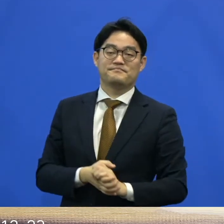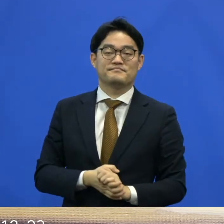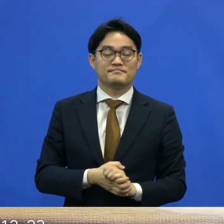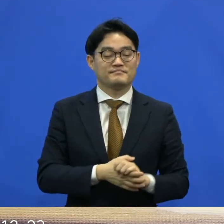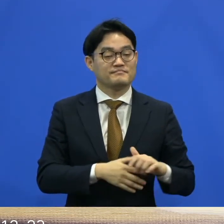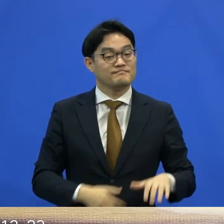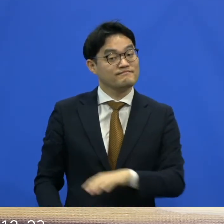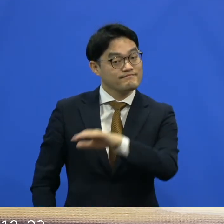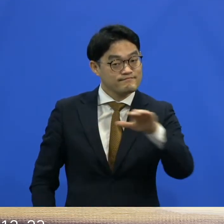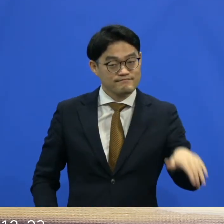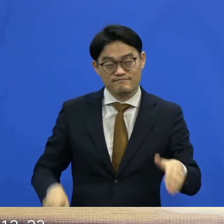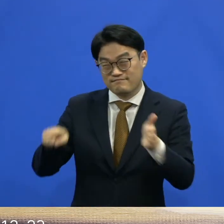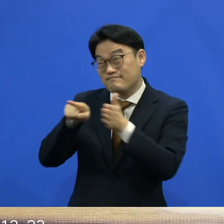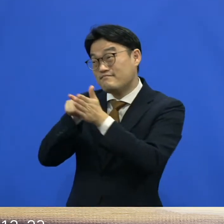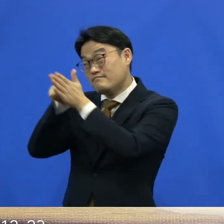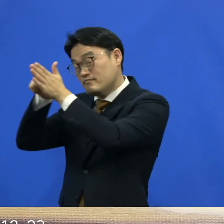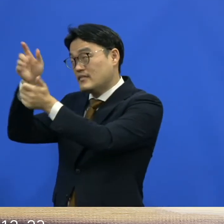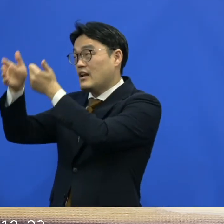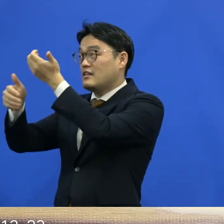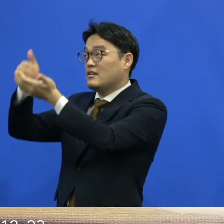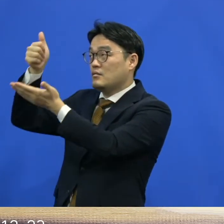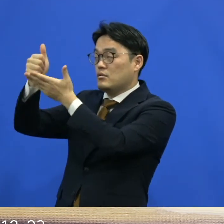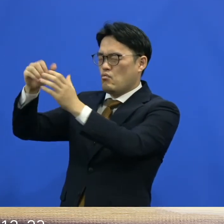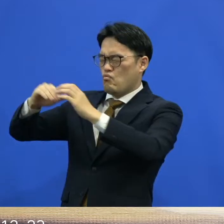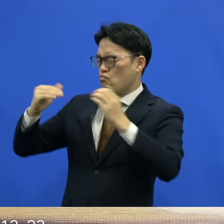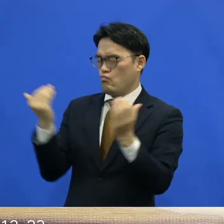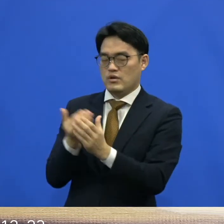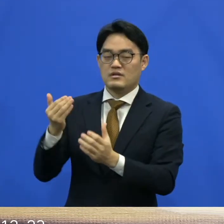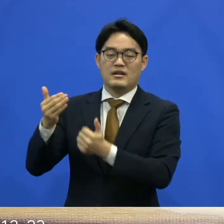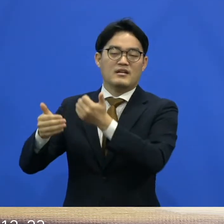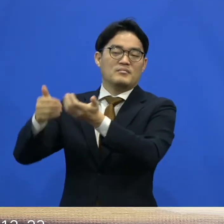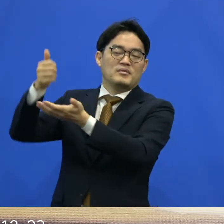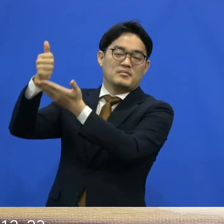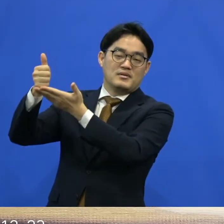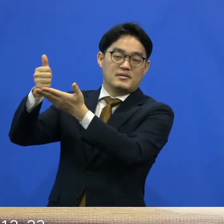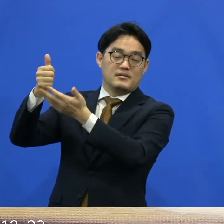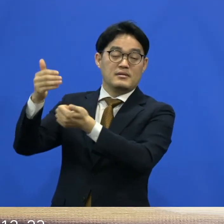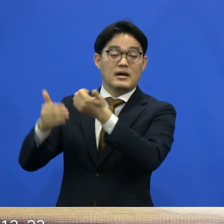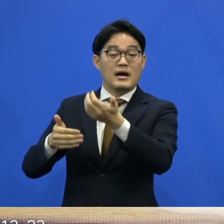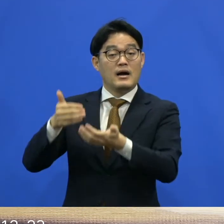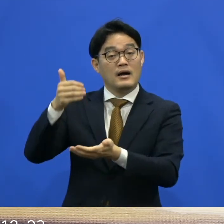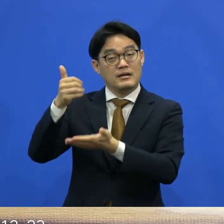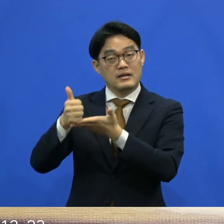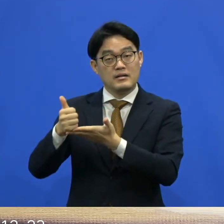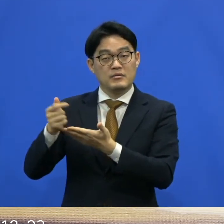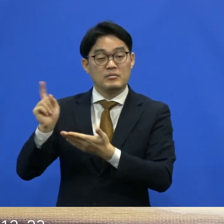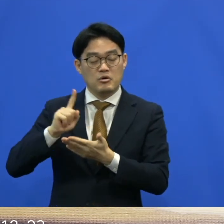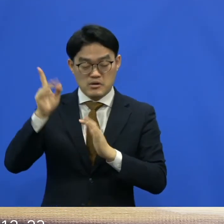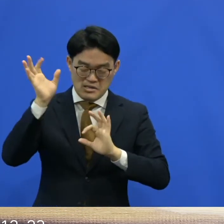우리가 믿는 하나님은 완전하신 분입니다. 하나님은 사고를 내지 않습니다.